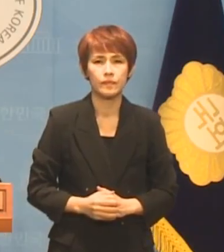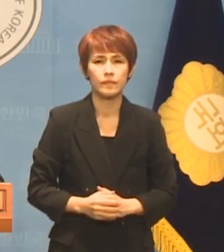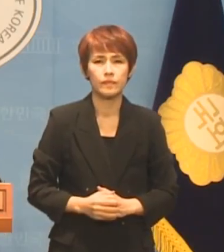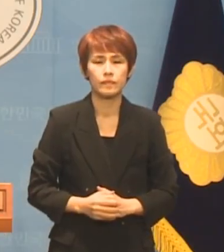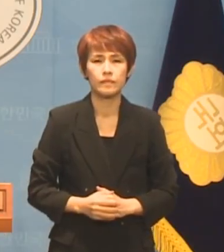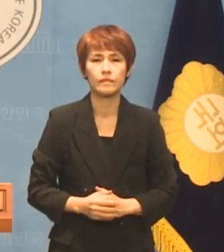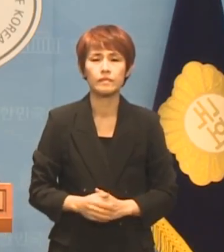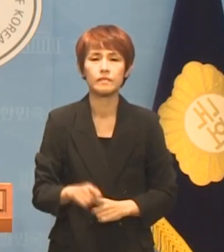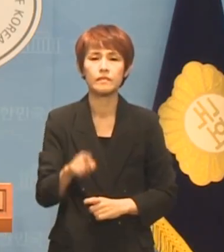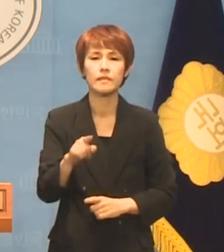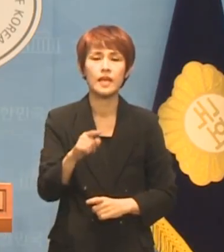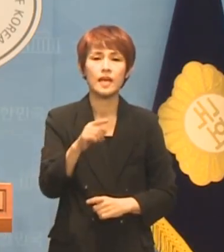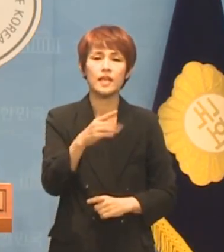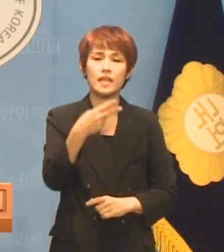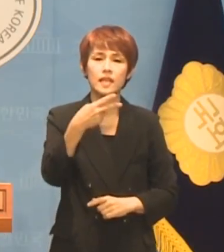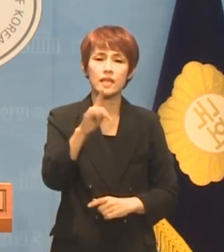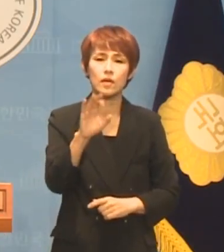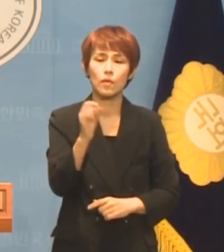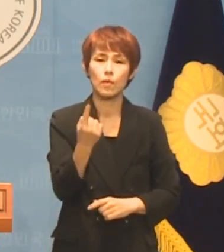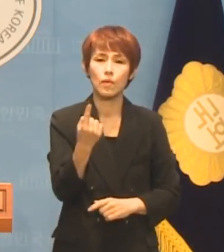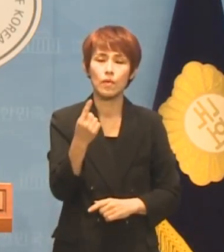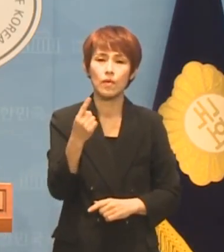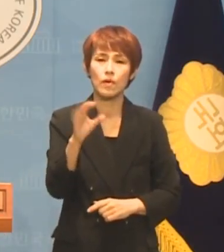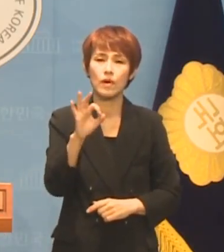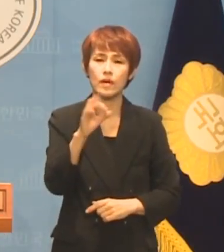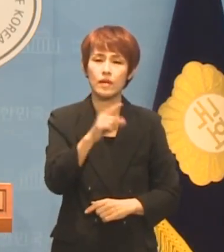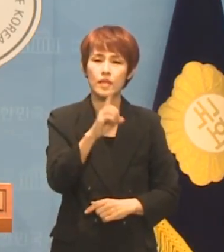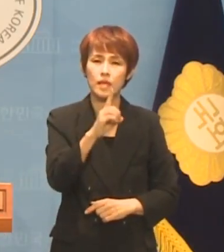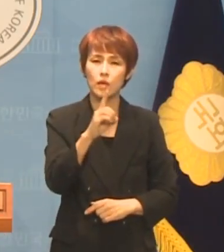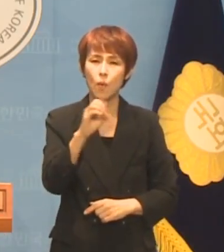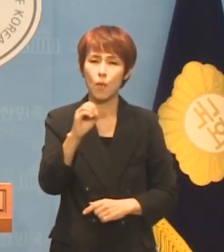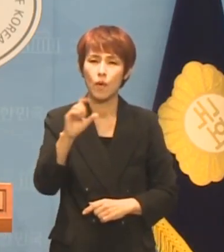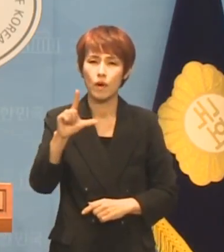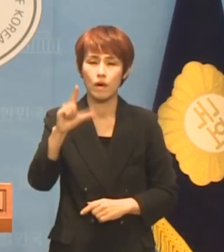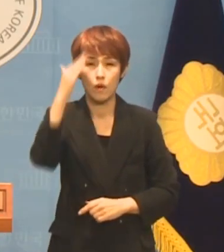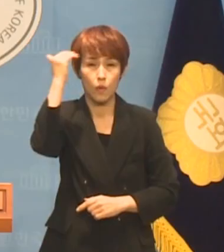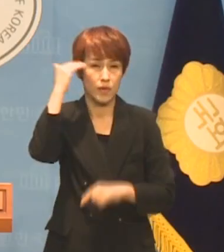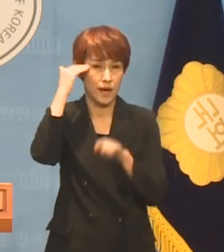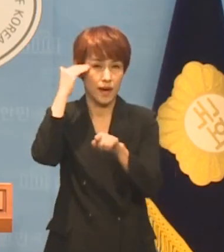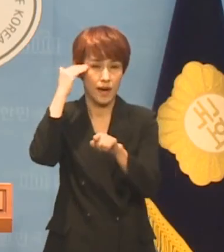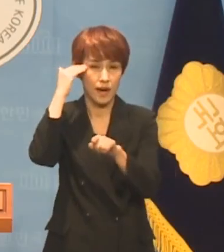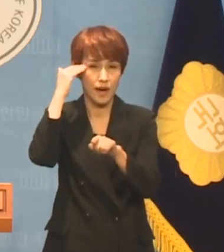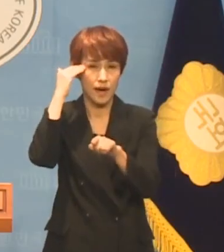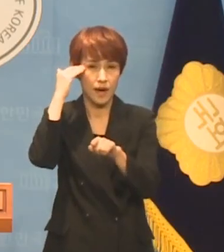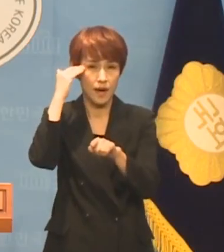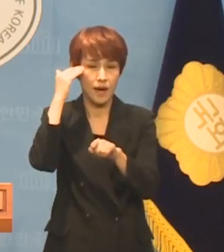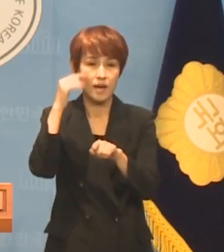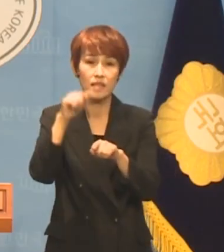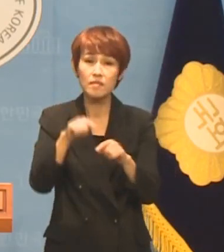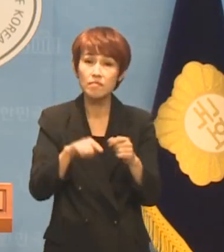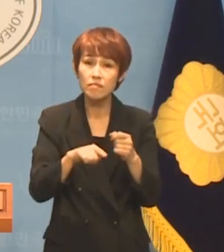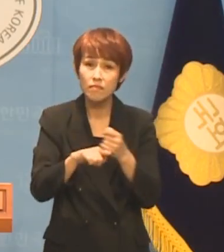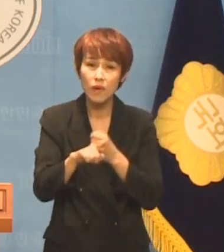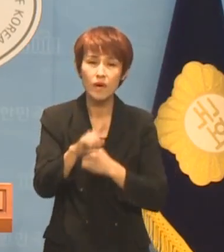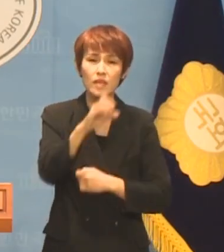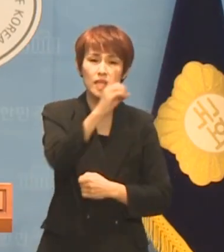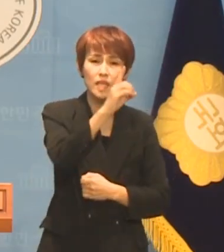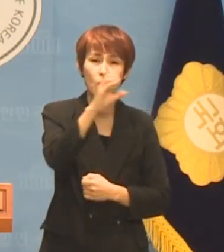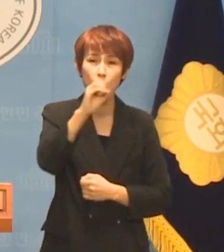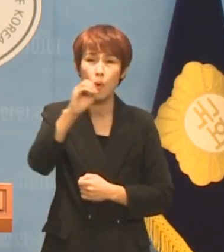VOA 코리아, 우리 언론인 여러분들 다 잘 알고 계시다시피 VOA 코리아는